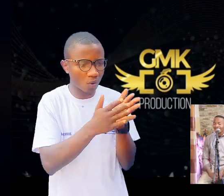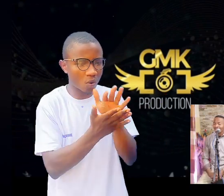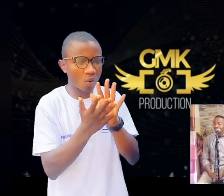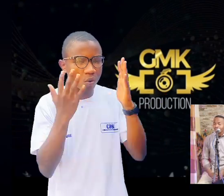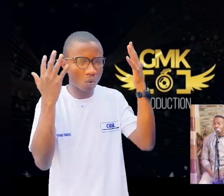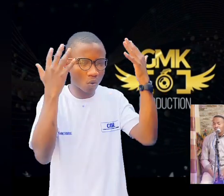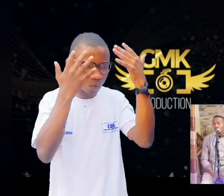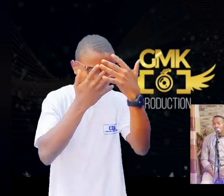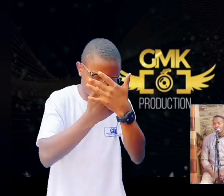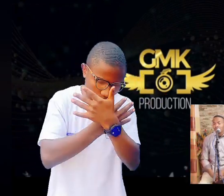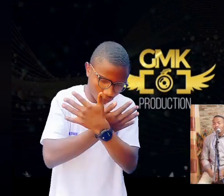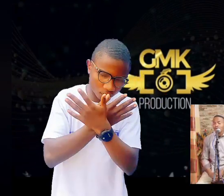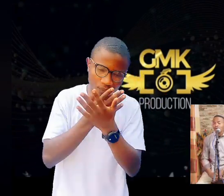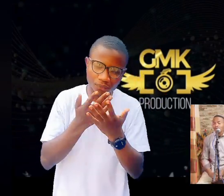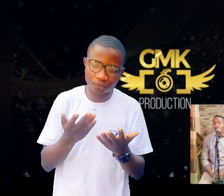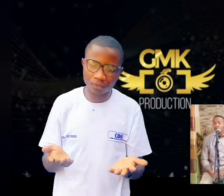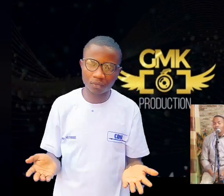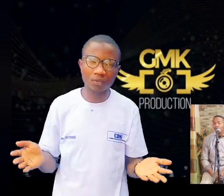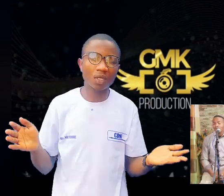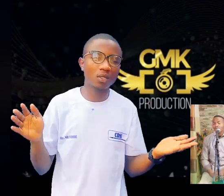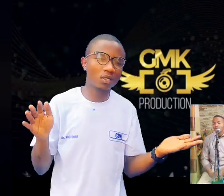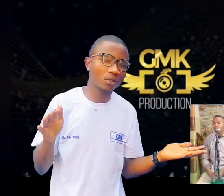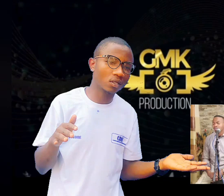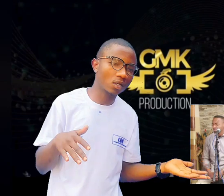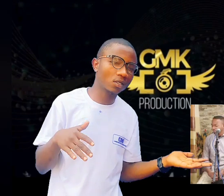devient ténébreux.